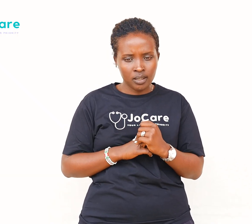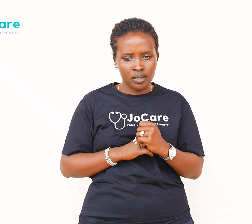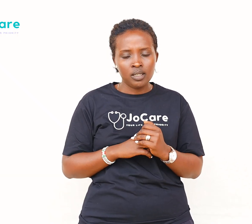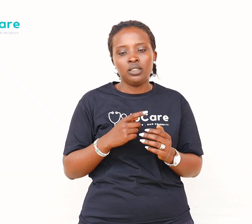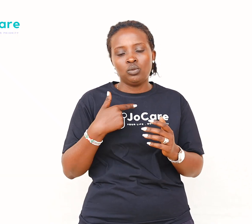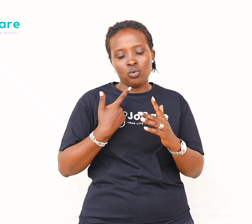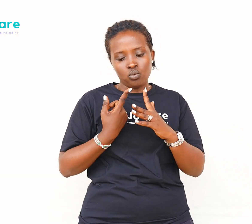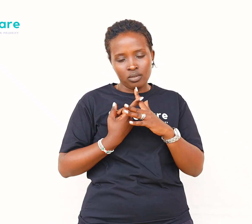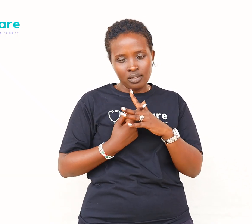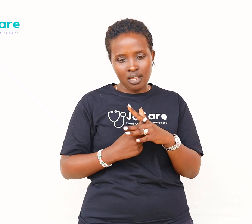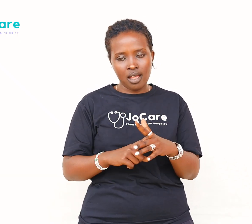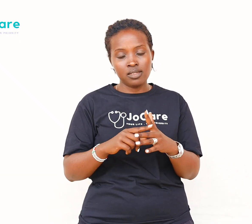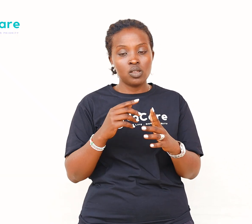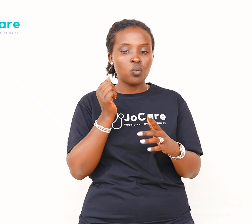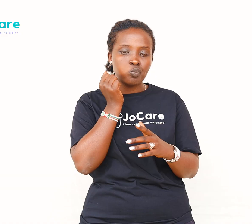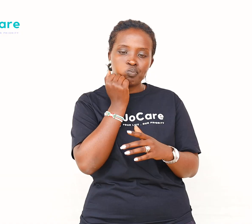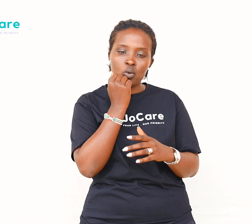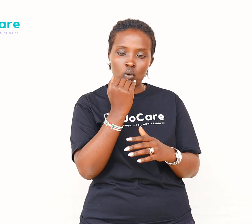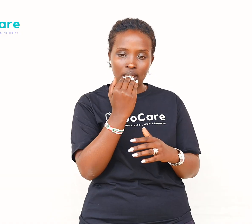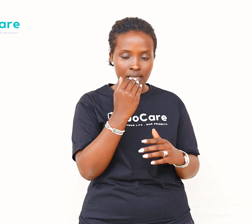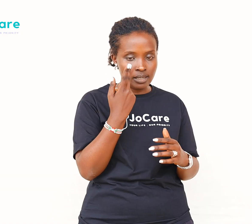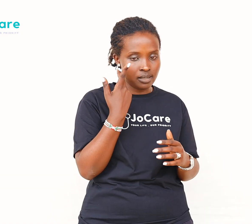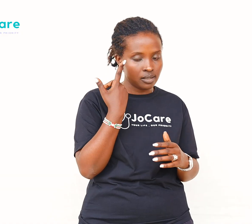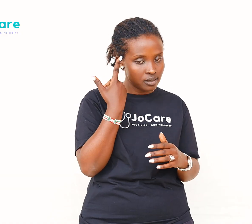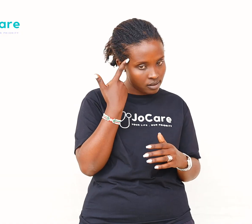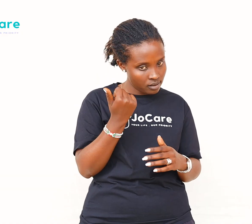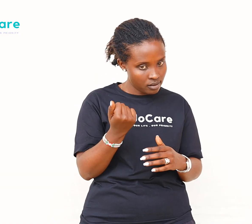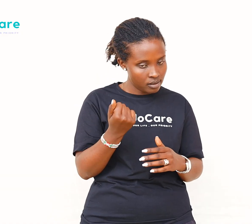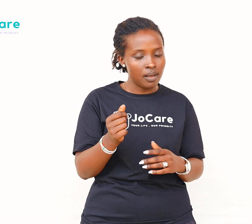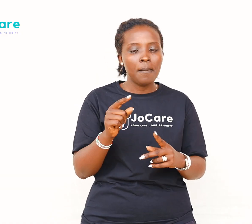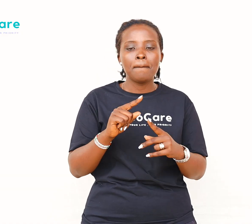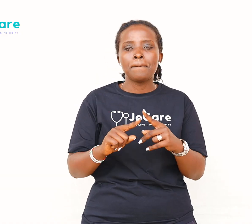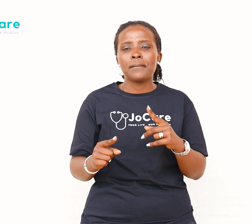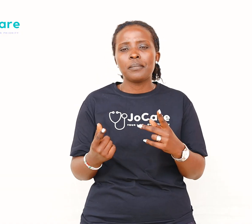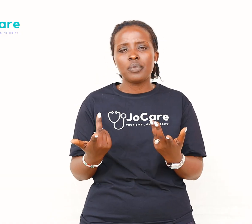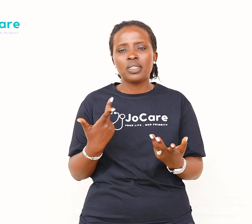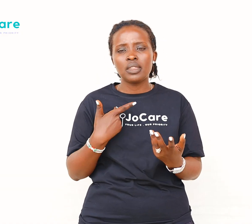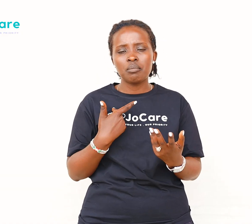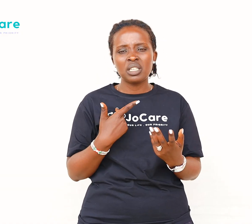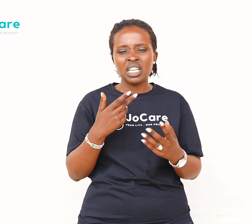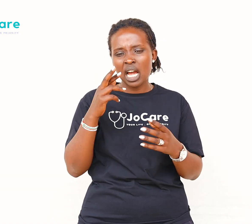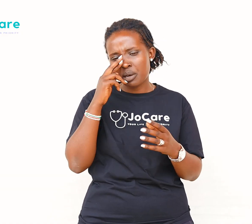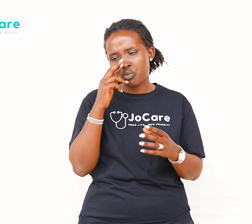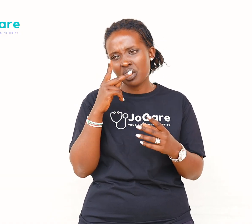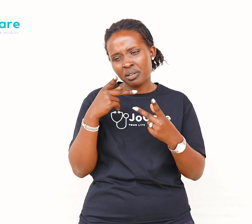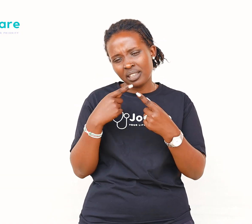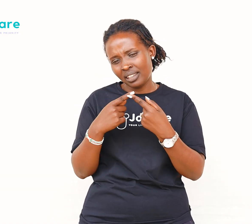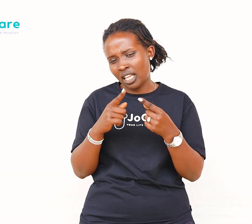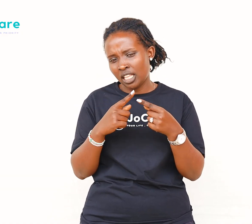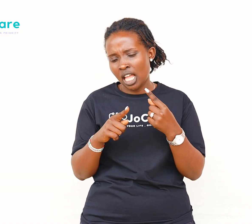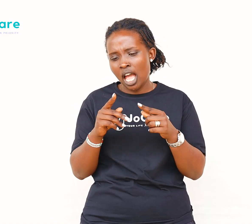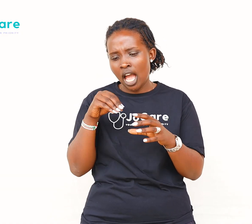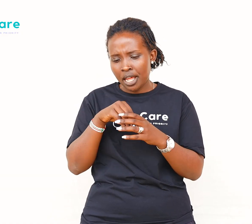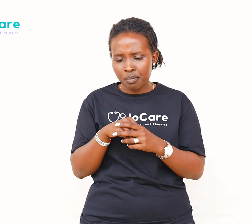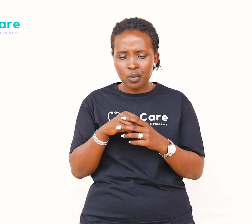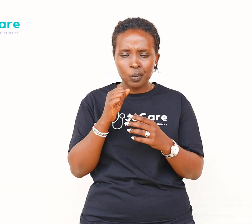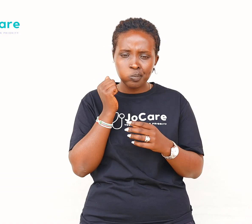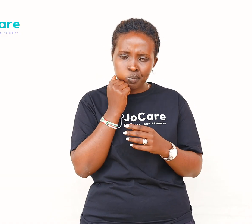Duhereye kuri kotegisi. yego Kotegisi zirimo atandukanye. yego Harimo kotegisi ziba